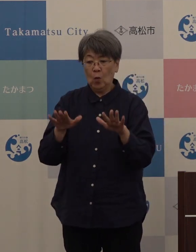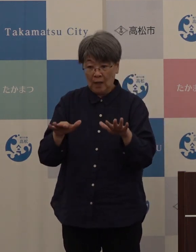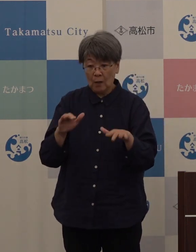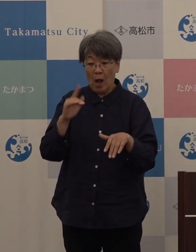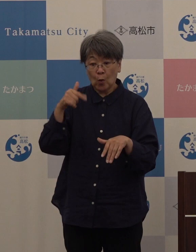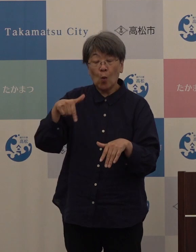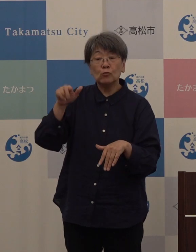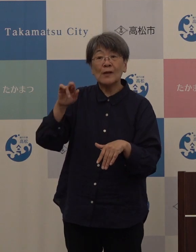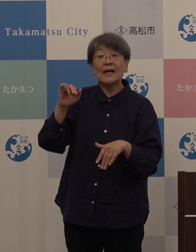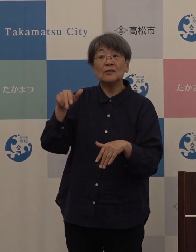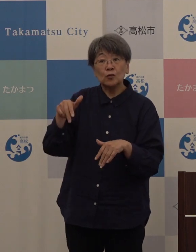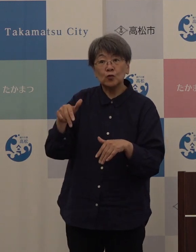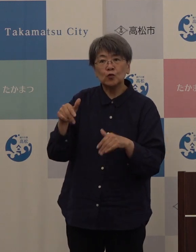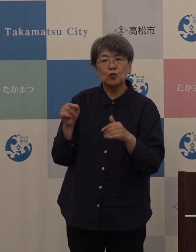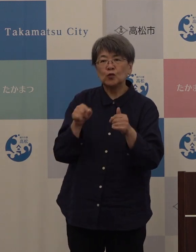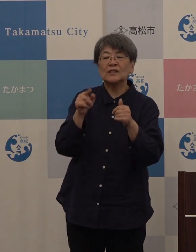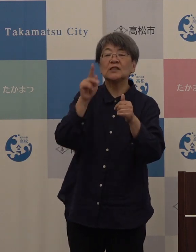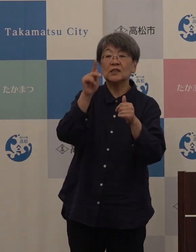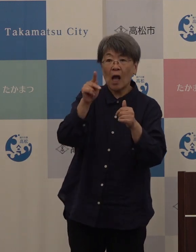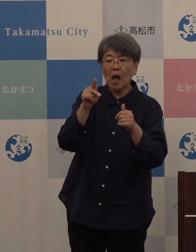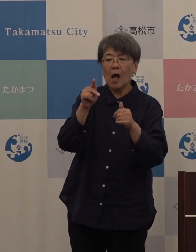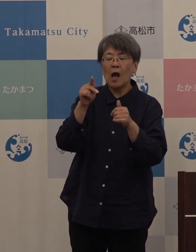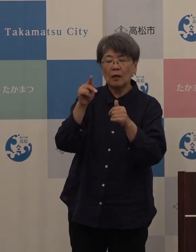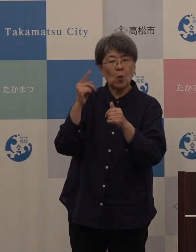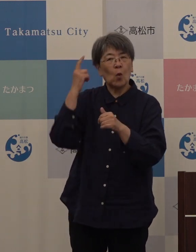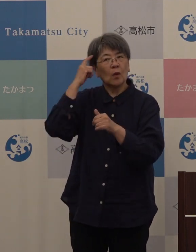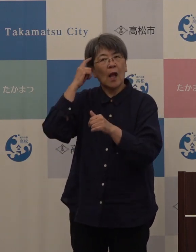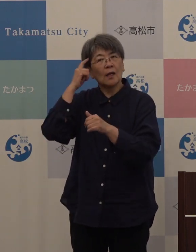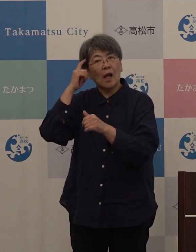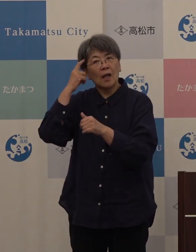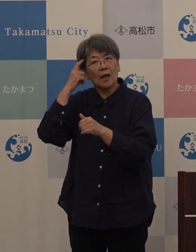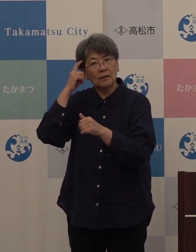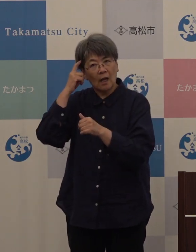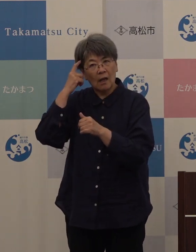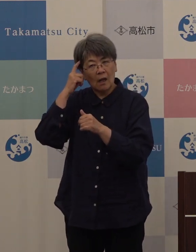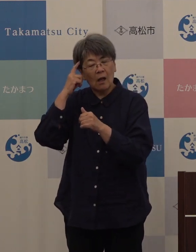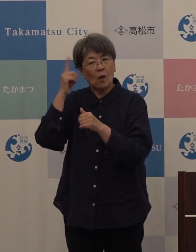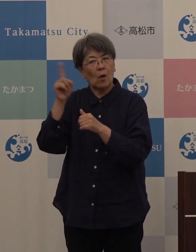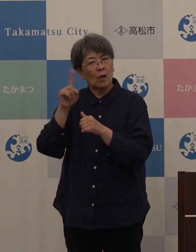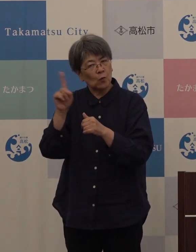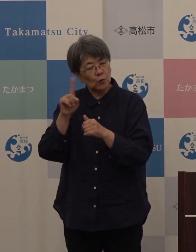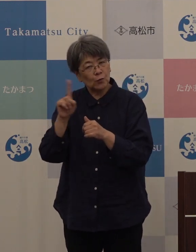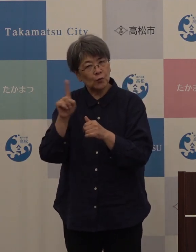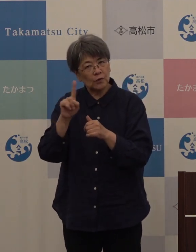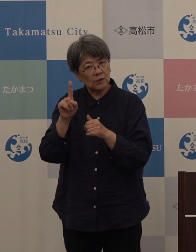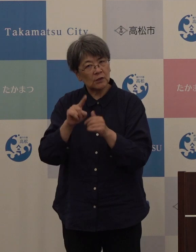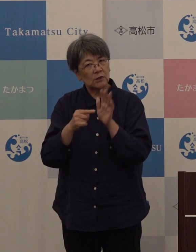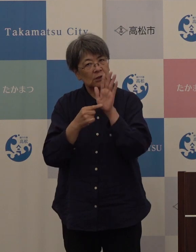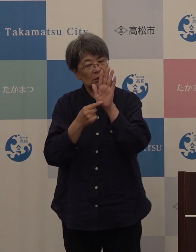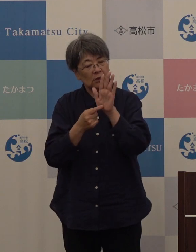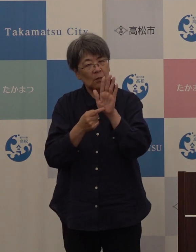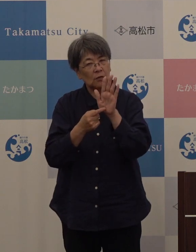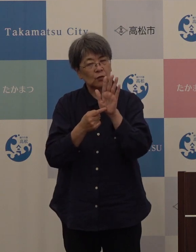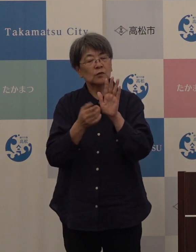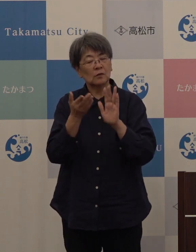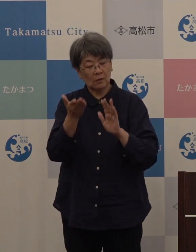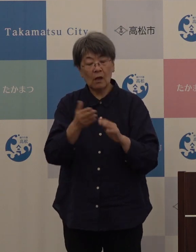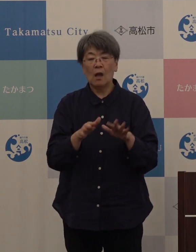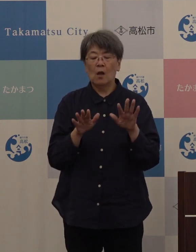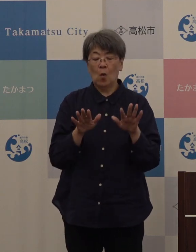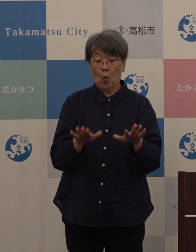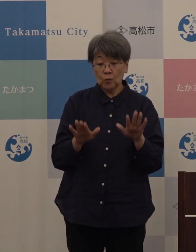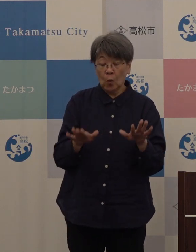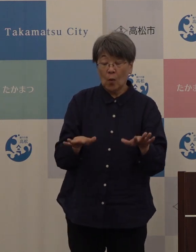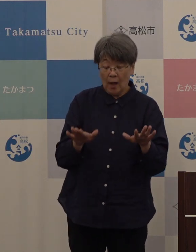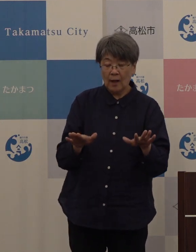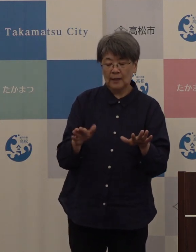アンス推進課の、見解っていうのを申し入れ書に添える形で、お話しされてるんですけど、本来であ